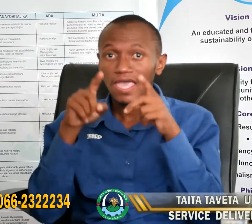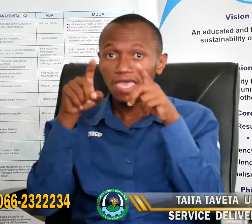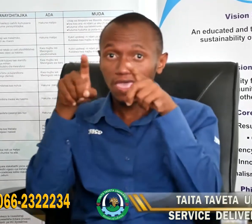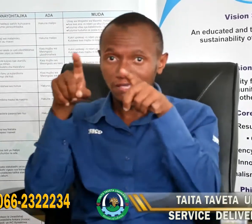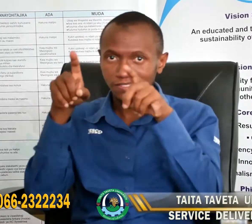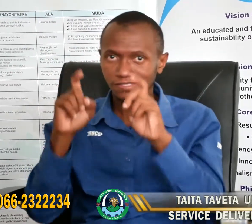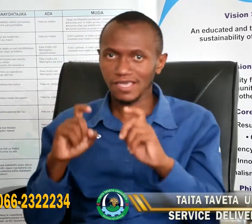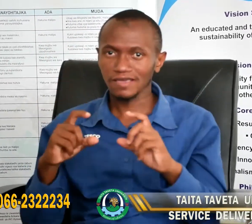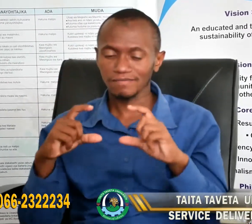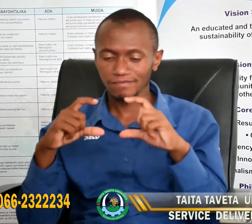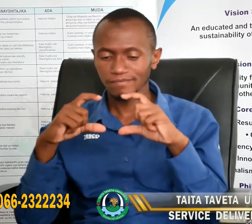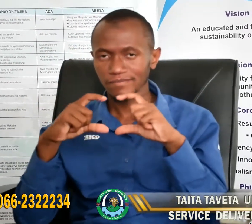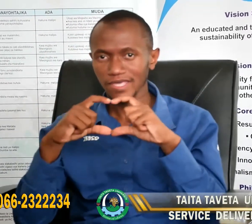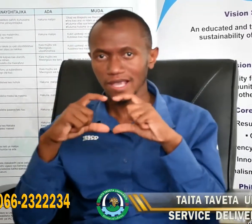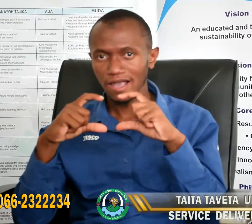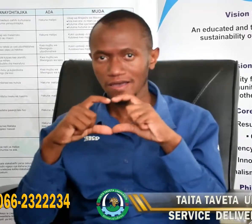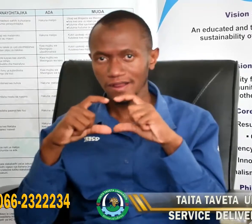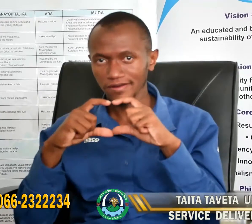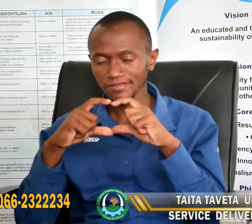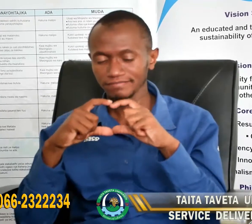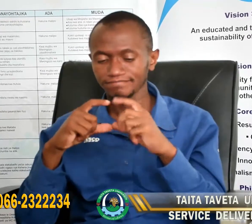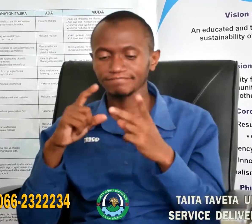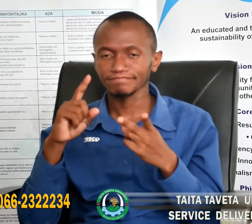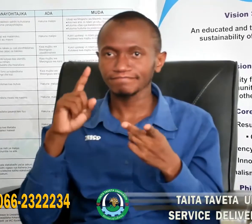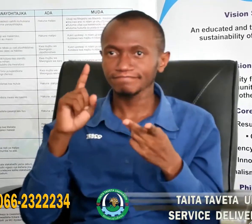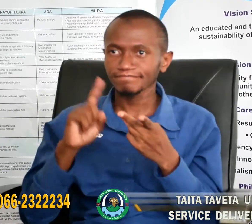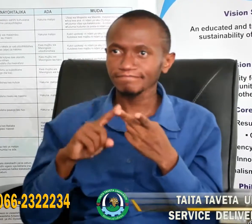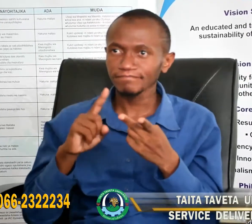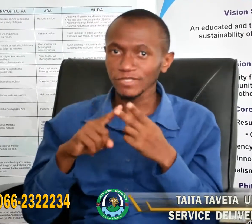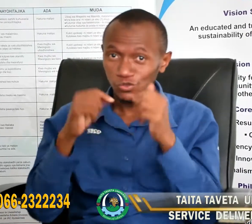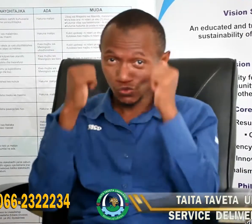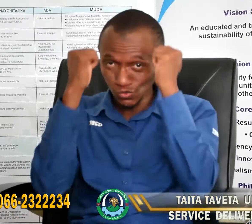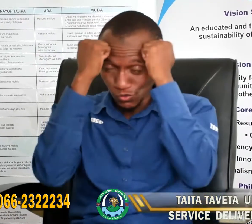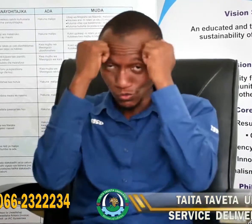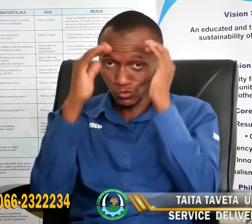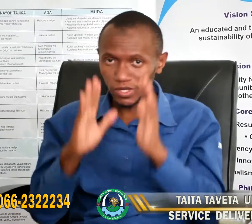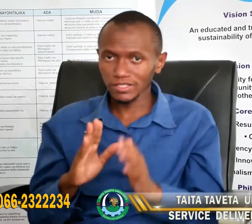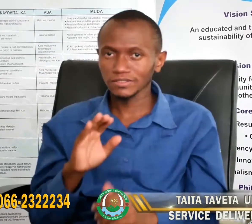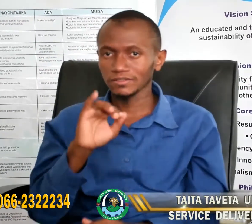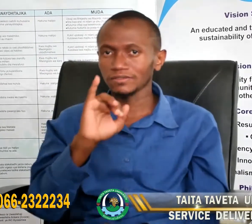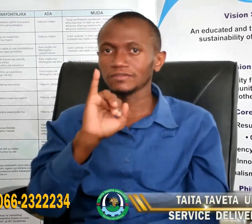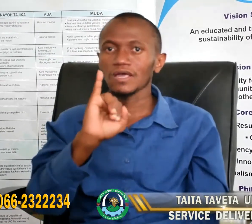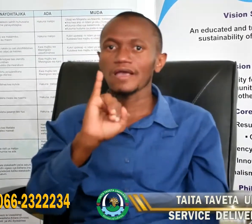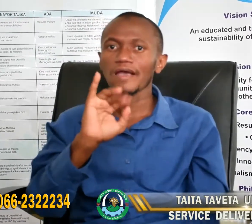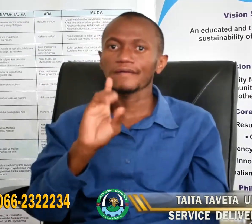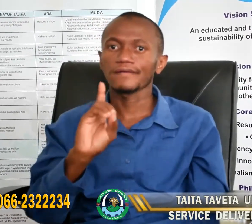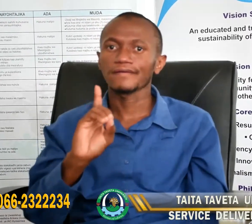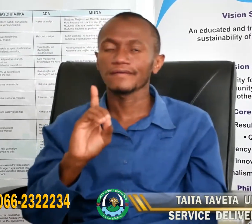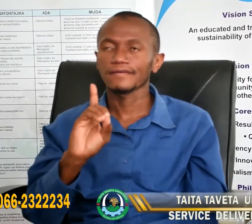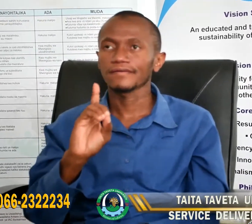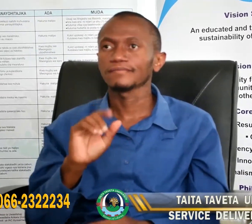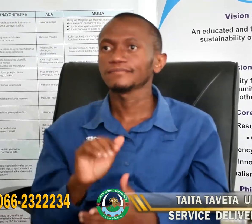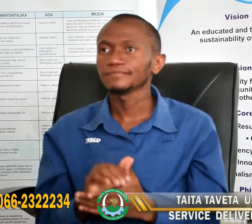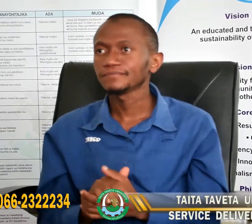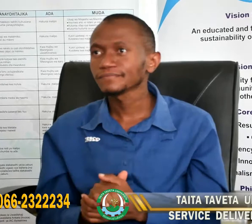karo. Muda, wiki moja. Sita, utoaji wa matokeo ya